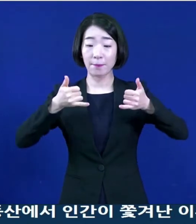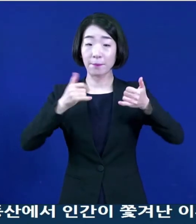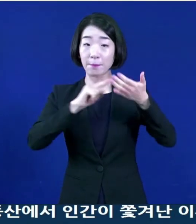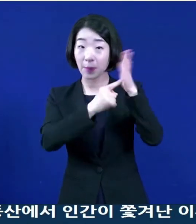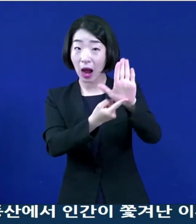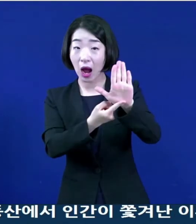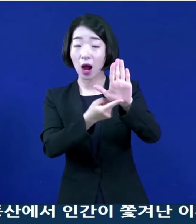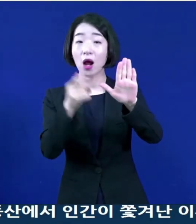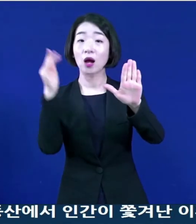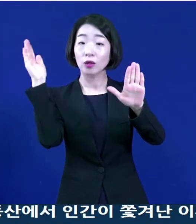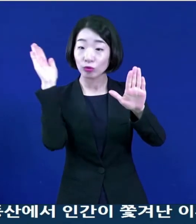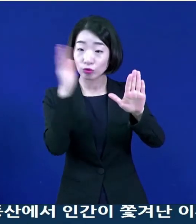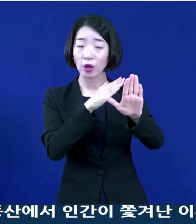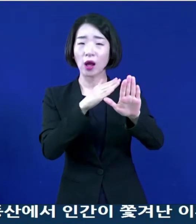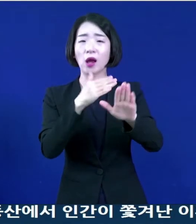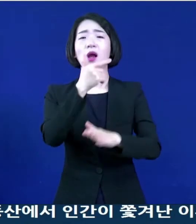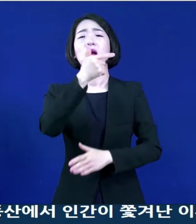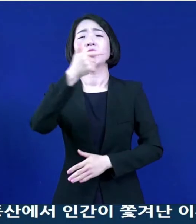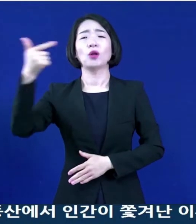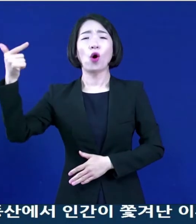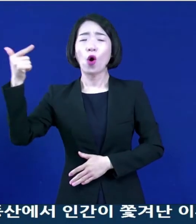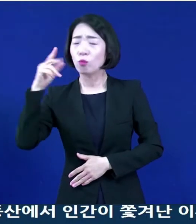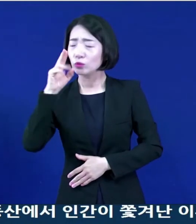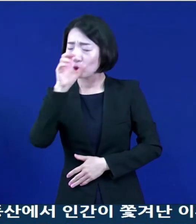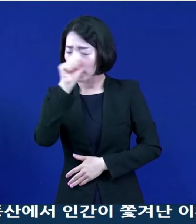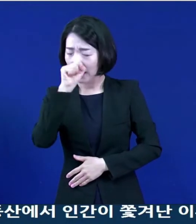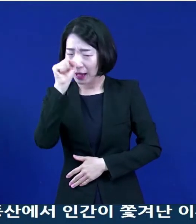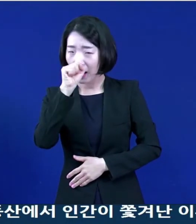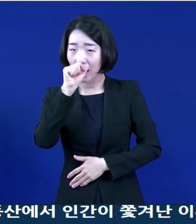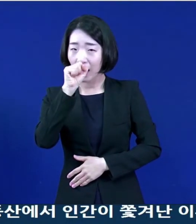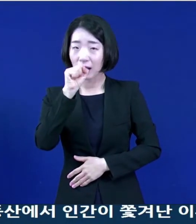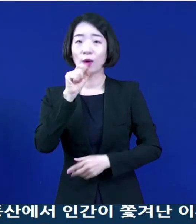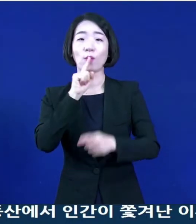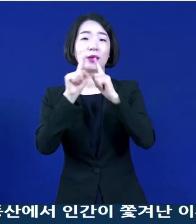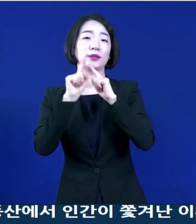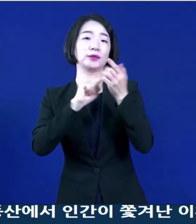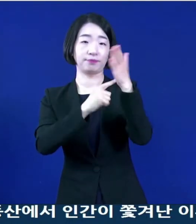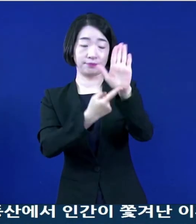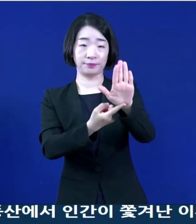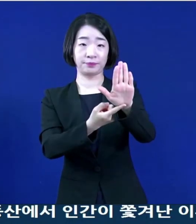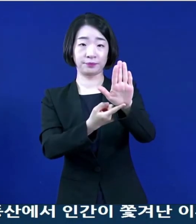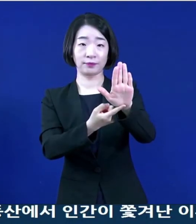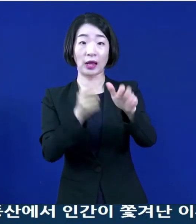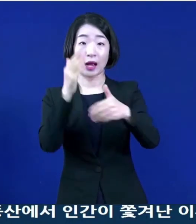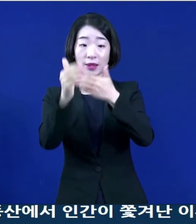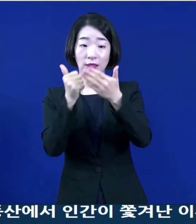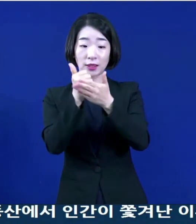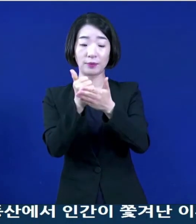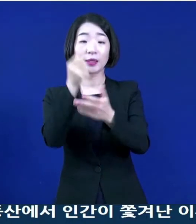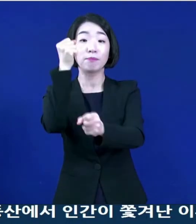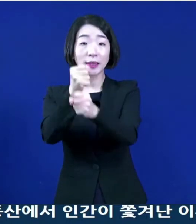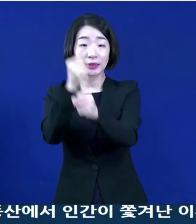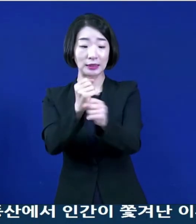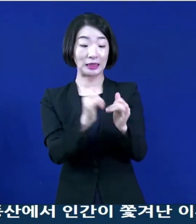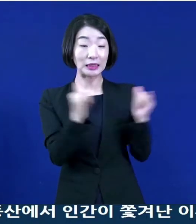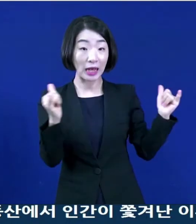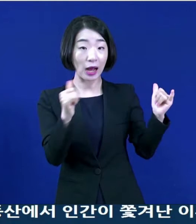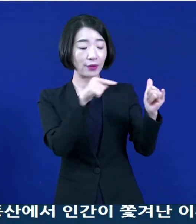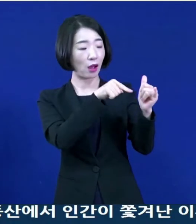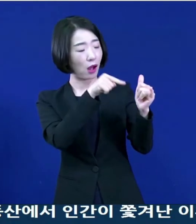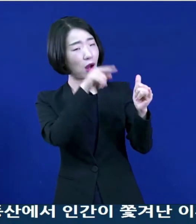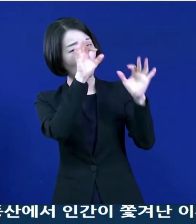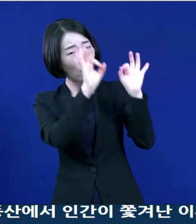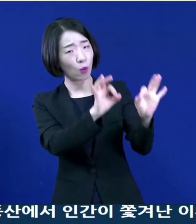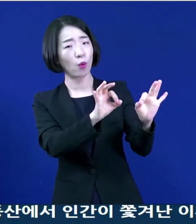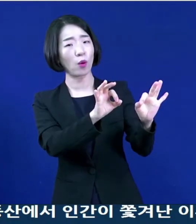심히 좋았더라 그렇게 선포되고 있습니다. 심히 좋았더라, 이 말은 하나님이 만든 인간의